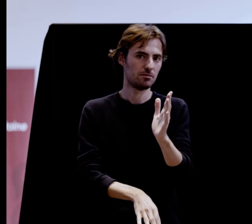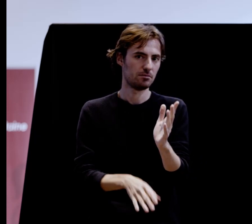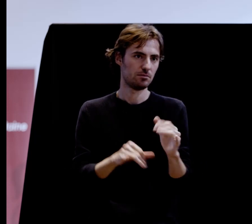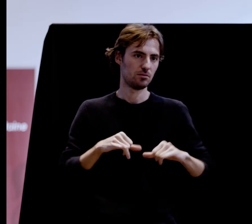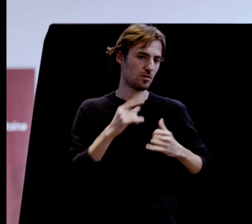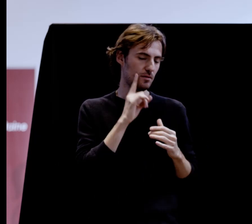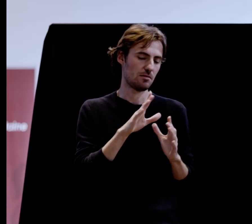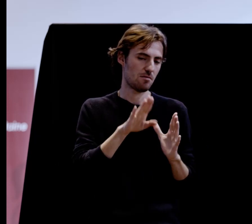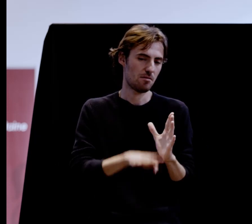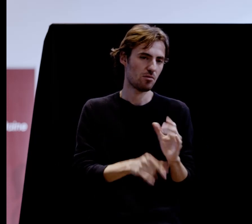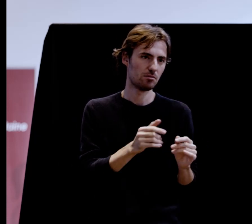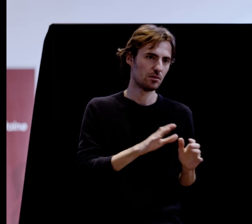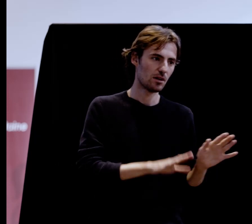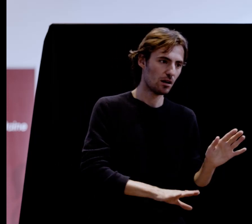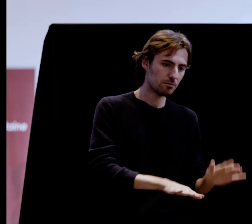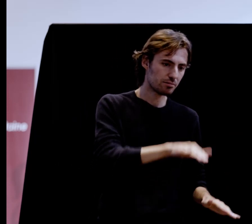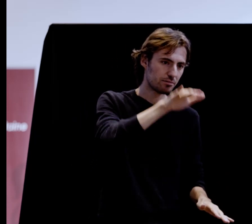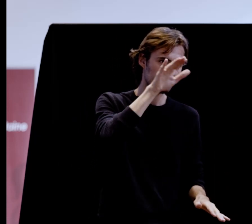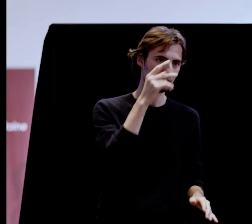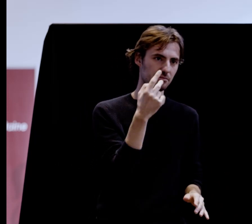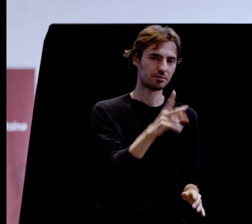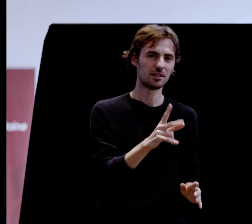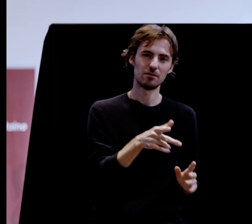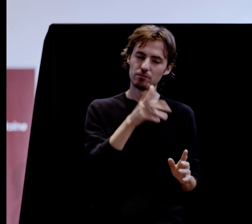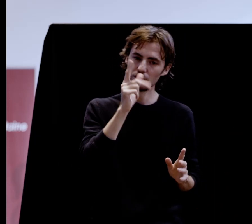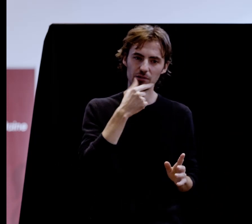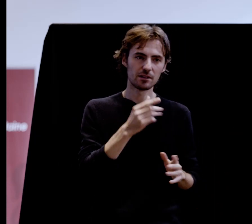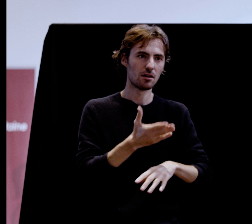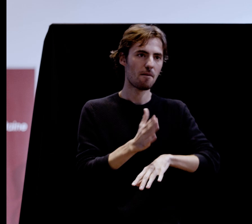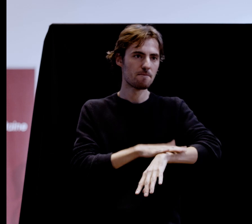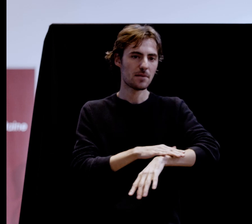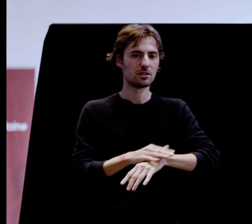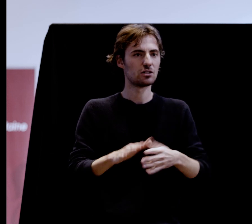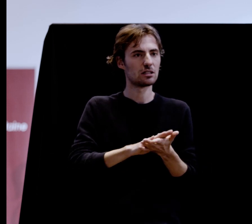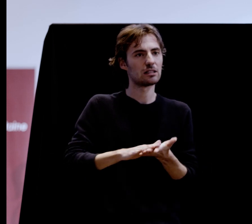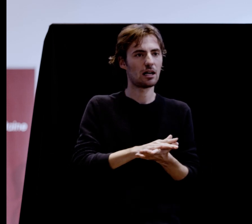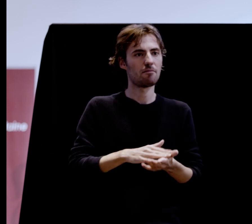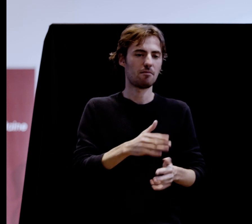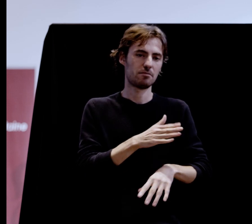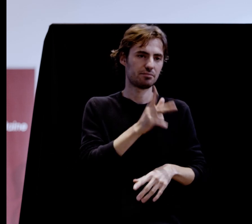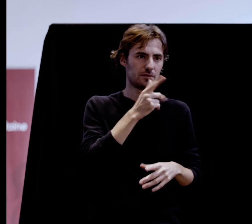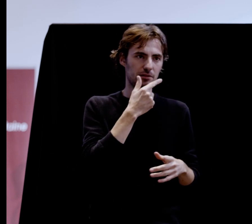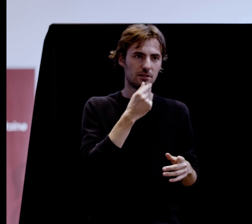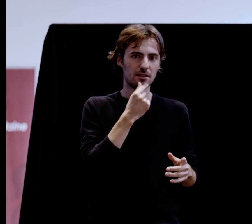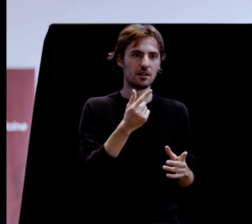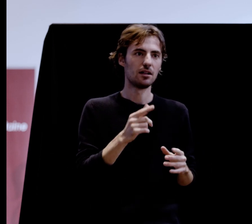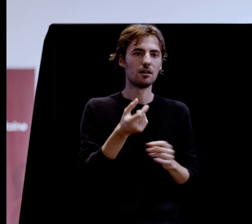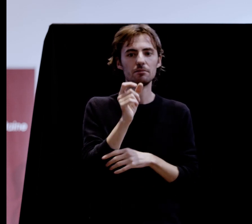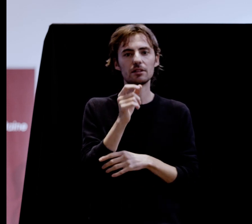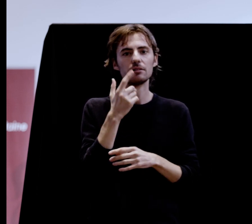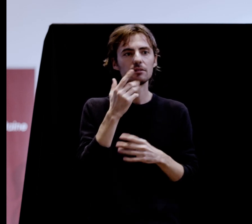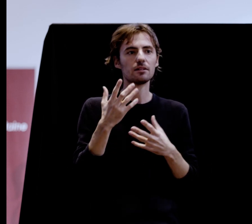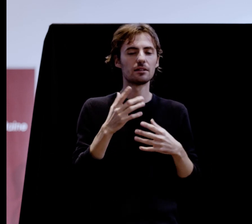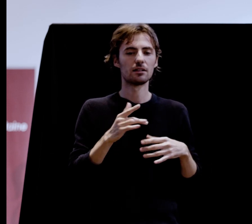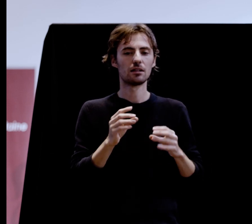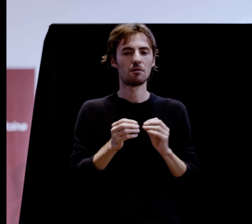pour la croissance. On a l'impression quand même qu'on a des doses, c'est plus facile avec les patchs et la crème. Et surtout, les comprimés sont évités en cas de malformation